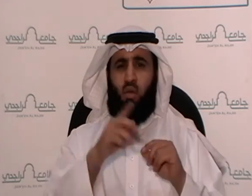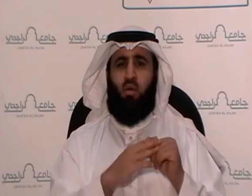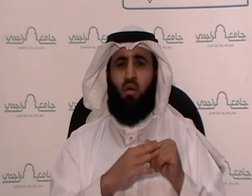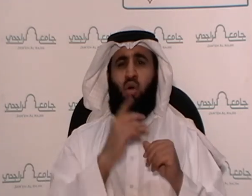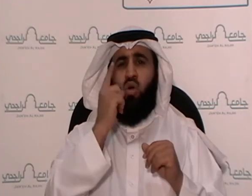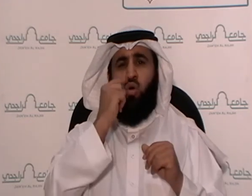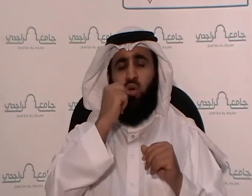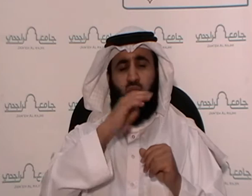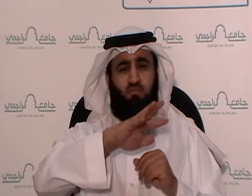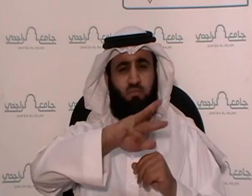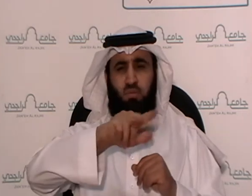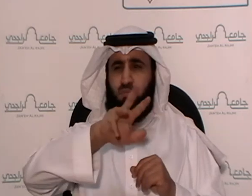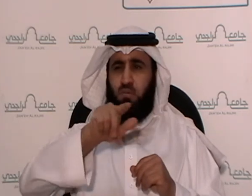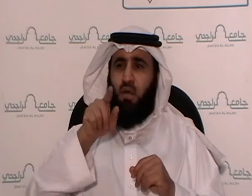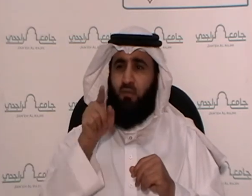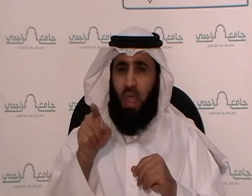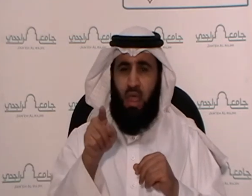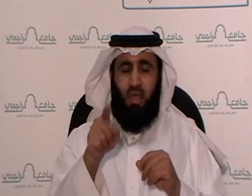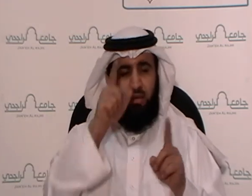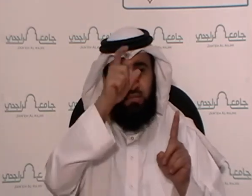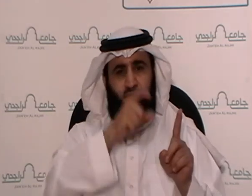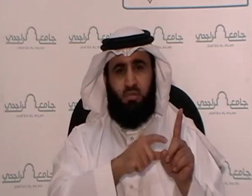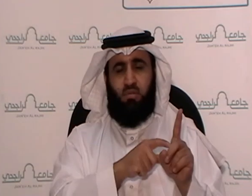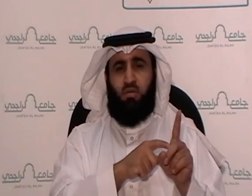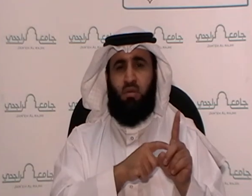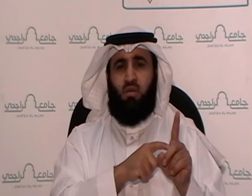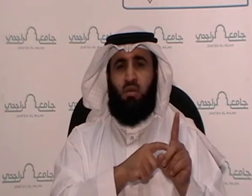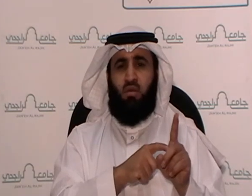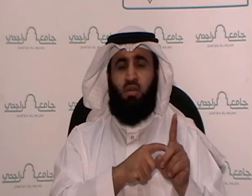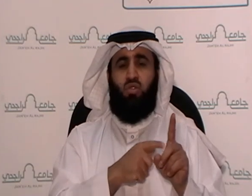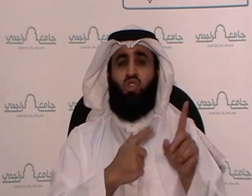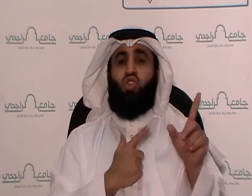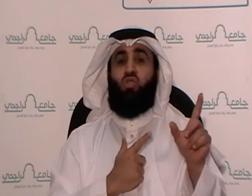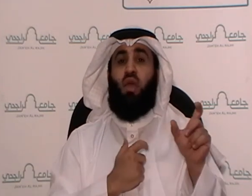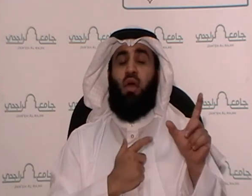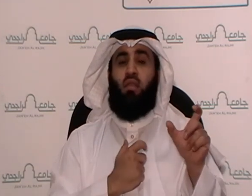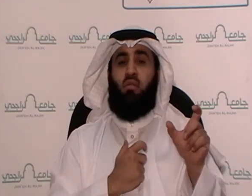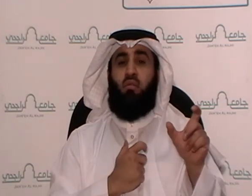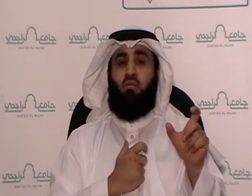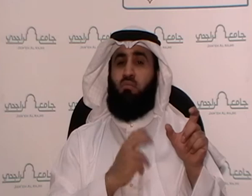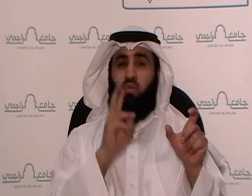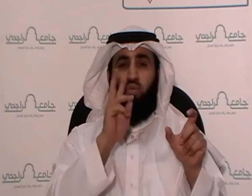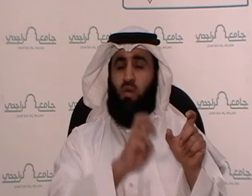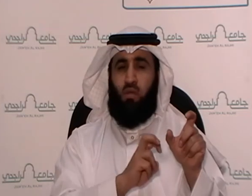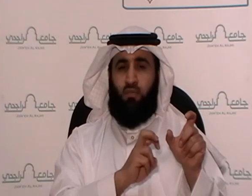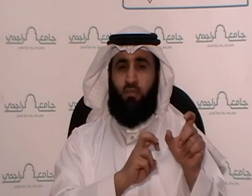معصية السرقة أن الشهادة في سبيل الله لا تكفر السرقة،